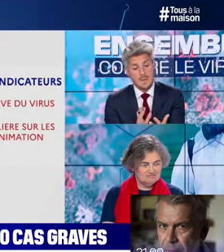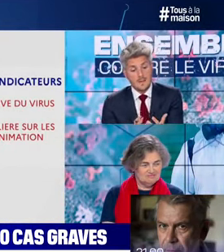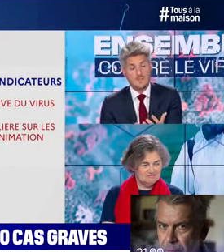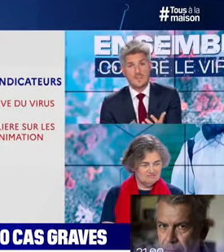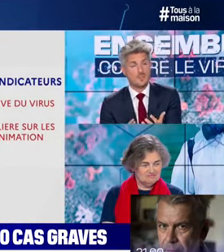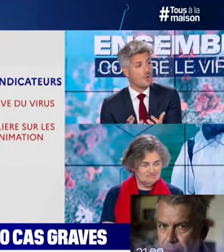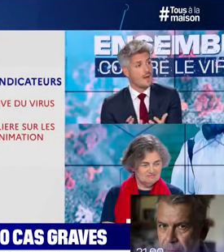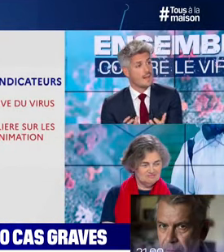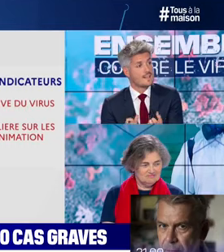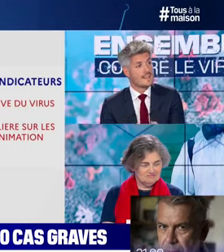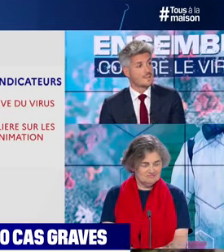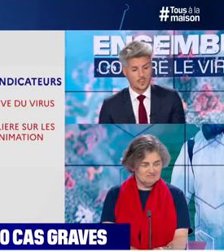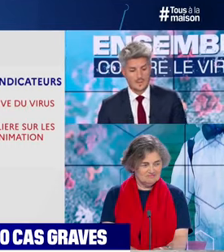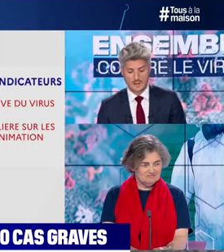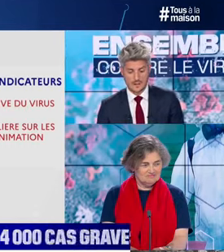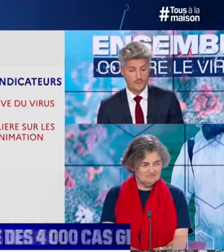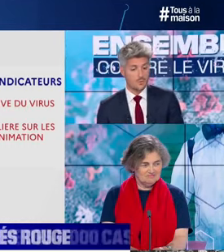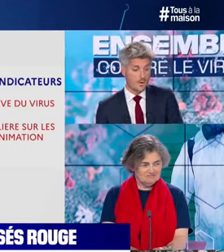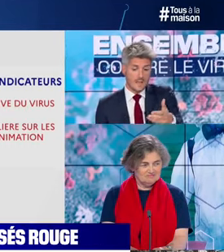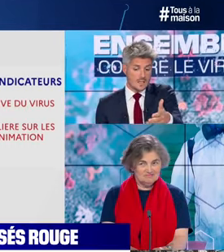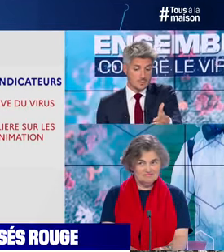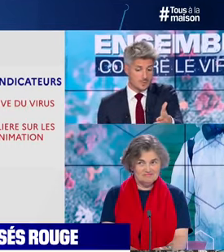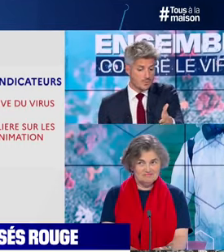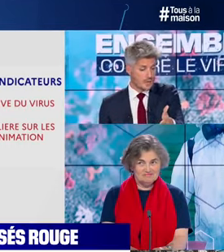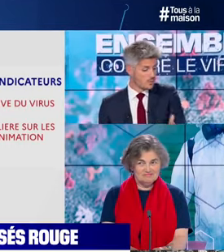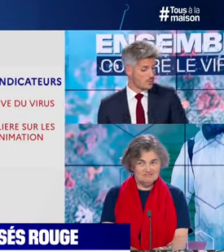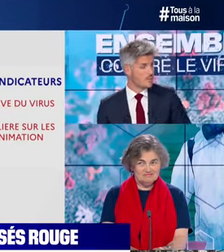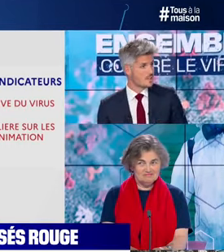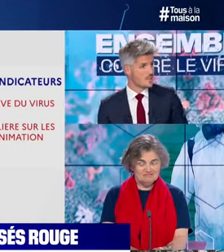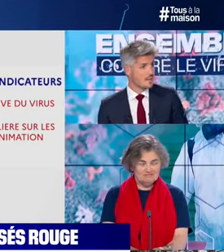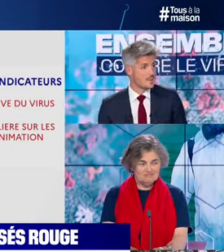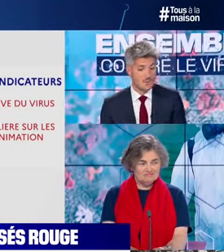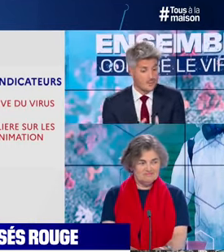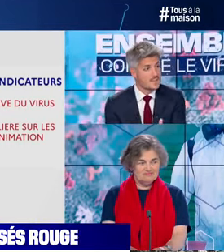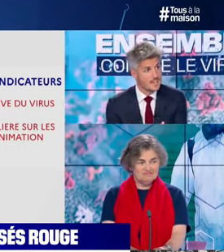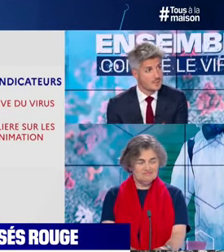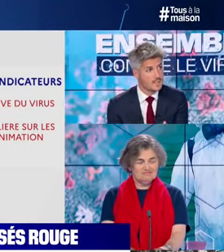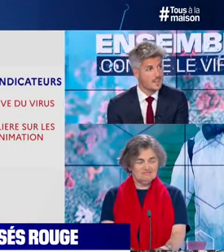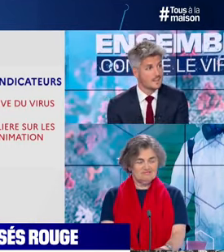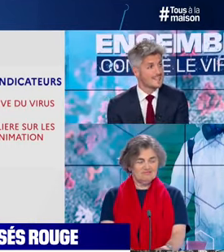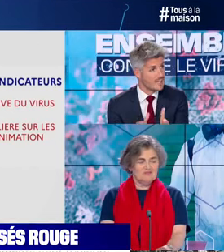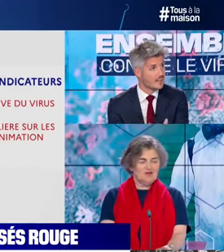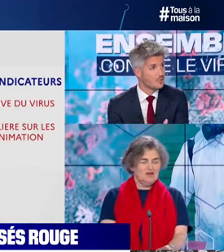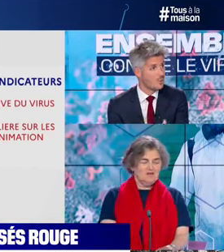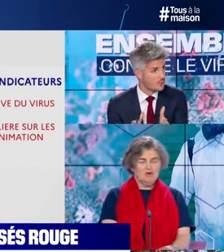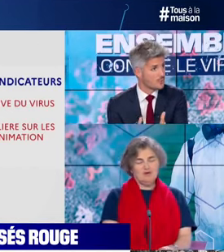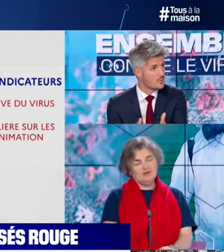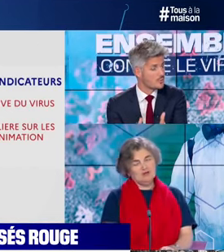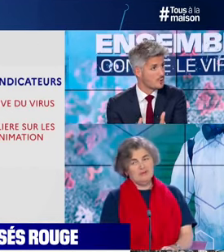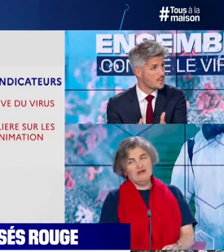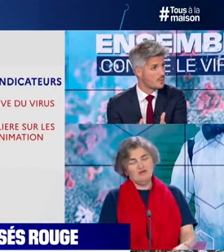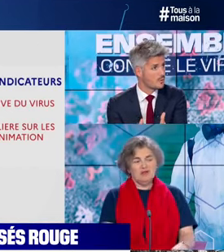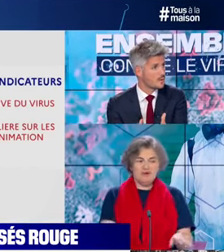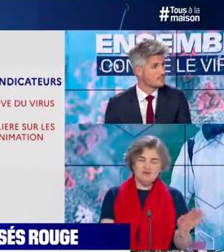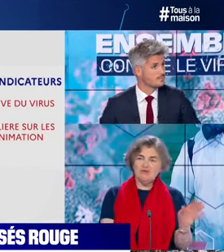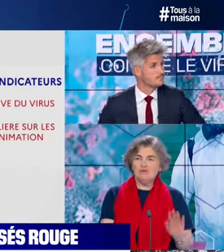pays, mais manifestement a été estompée très, très fortement. Si je vous demande une réaction en tant que médecin généraliste, c'est parce que vous allez être concerné, directement. On a entendu